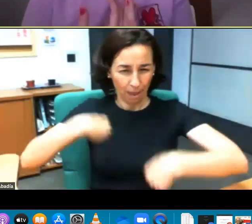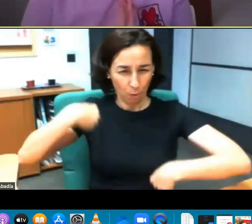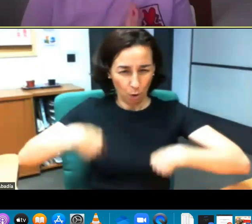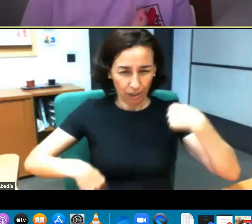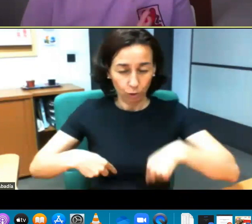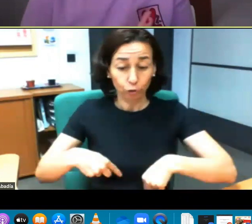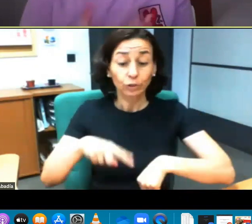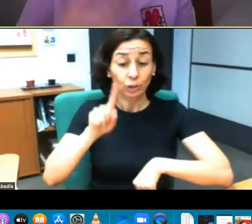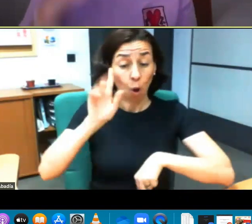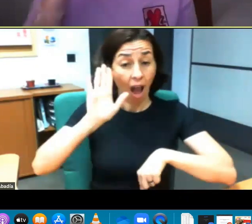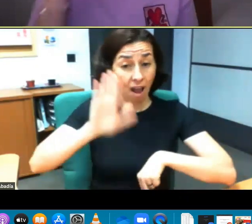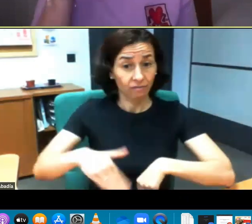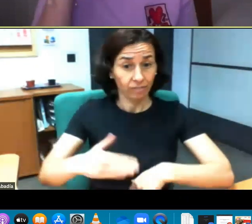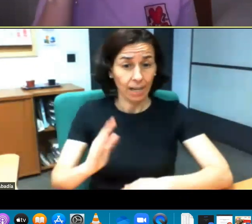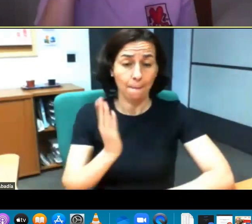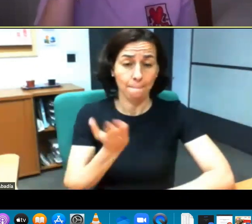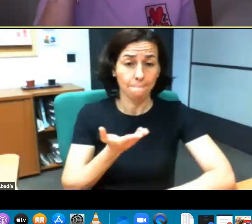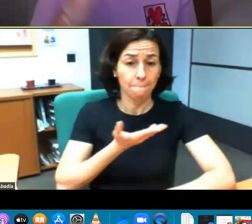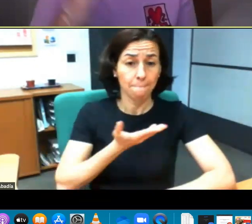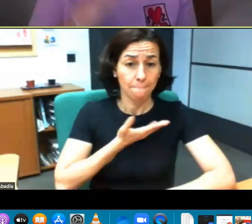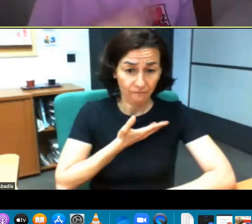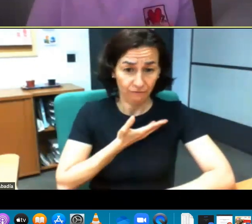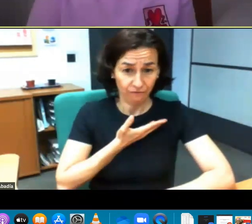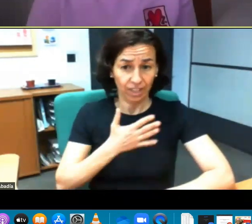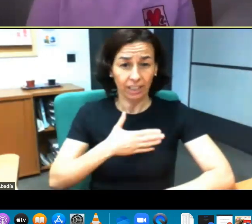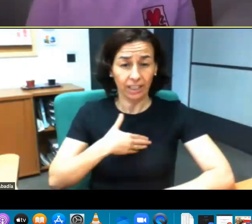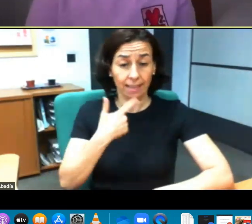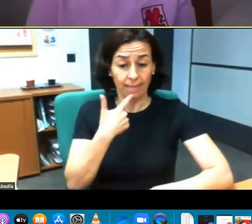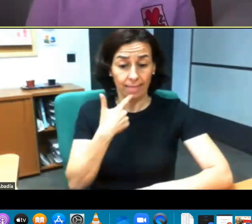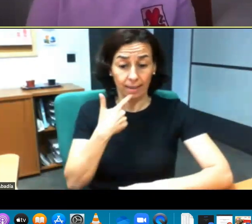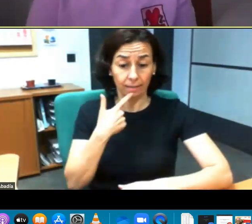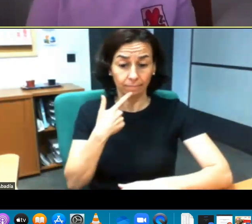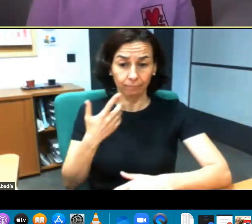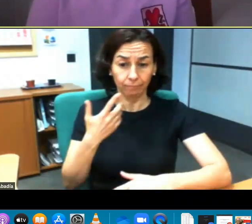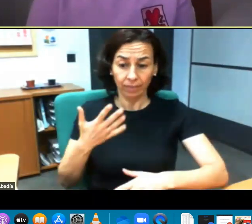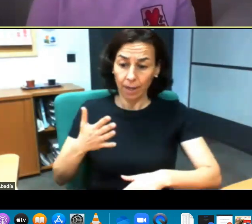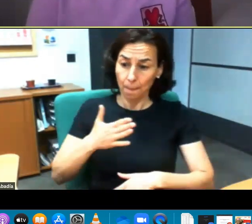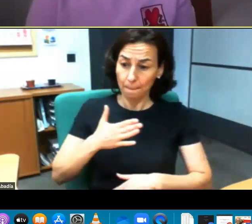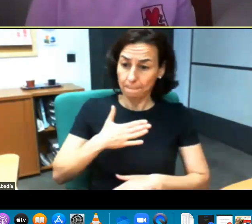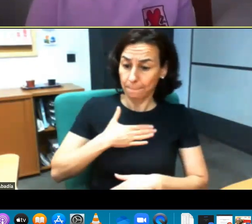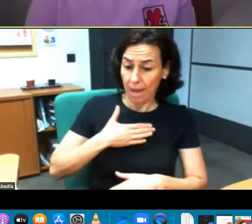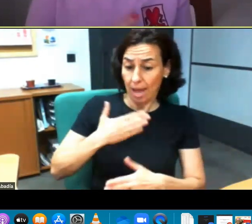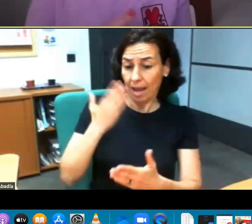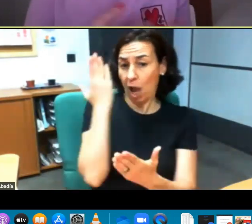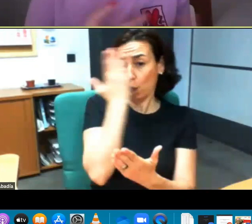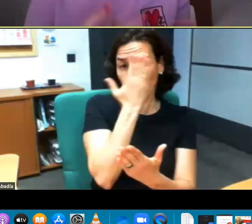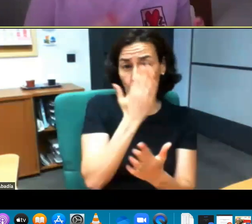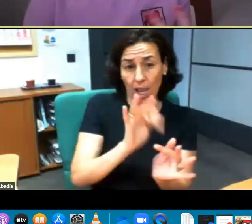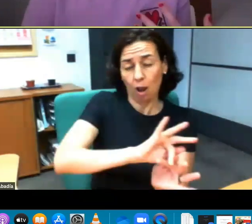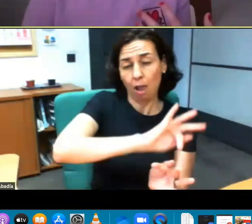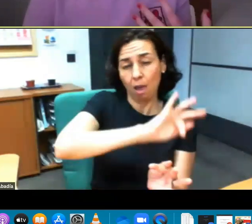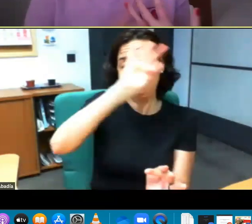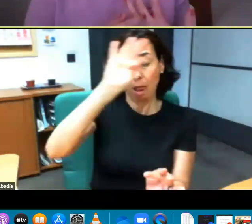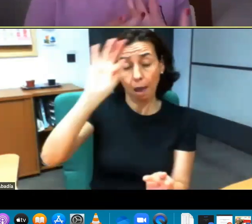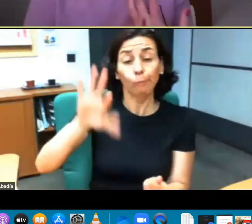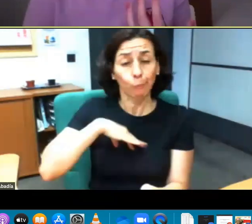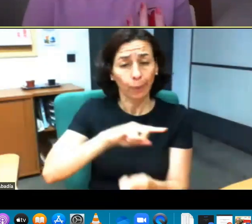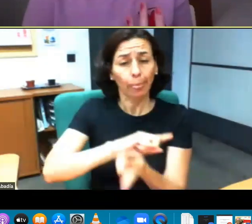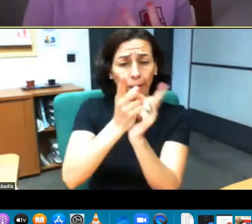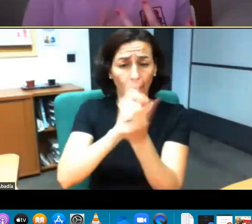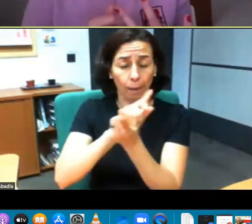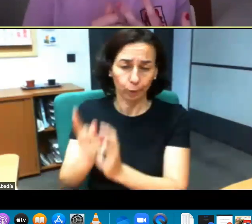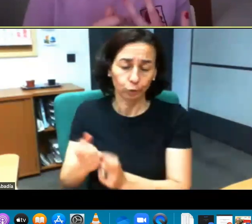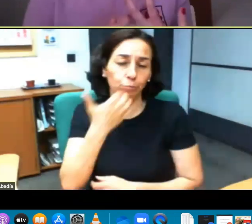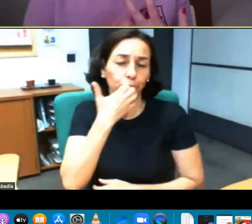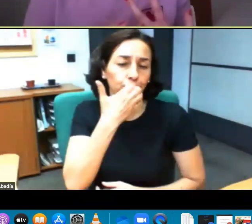implican también cambios en el desarrollo de su jornada escolar, como podría ser en su dieta